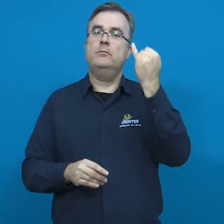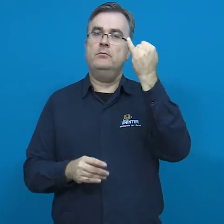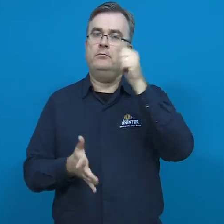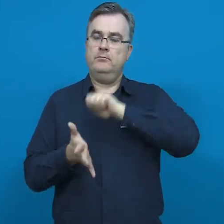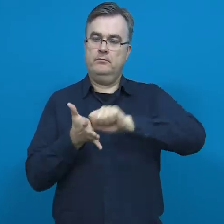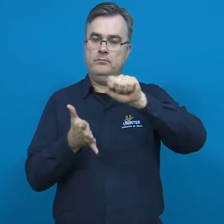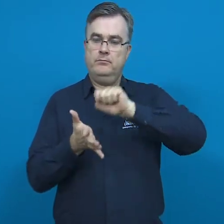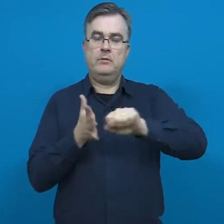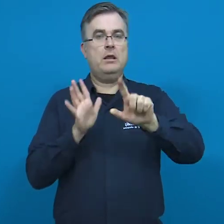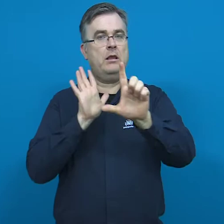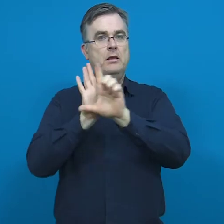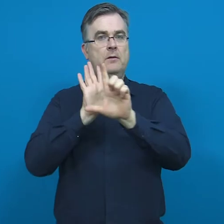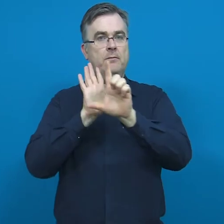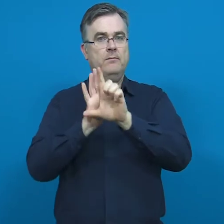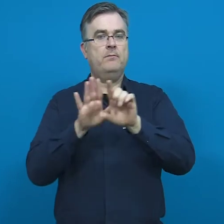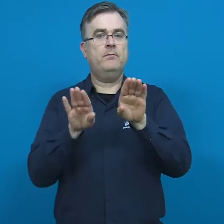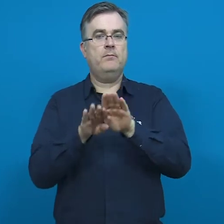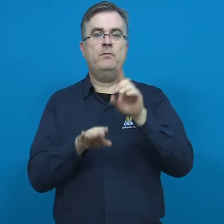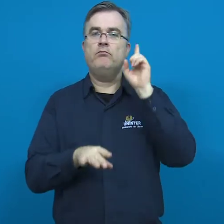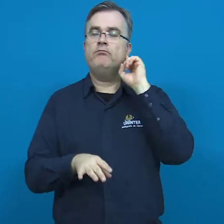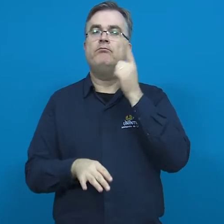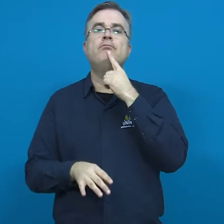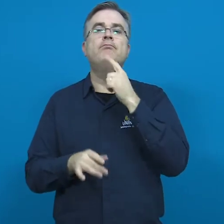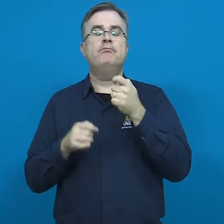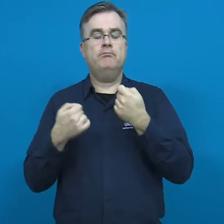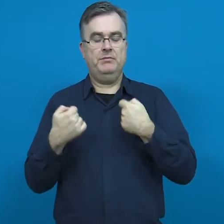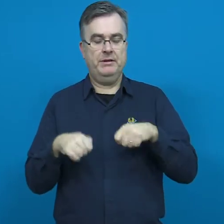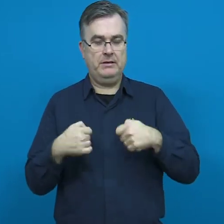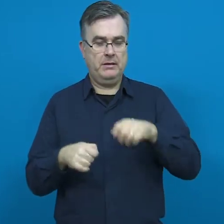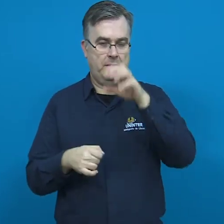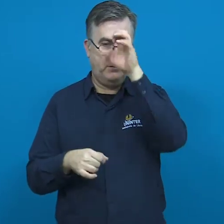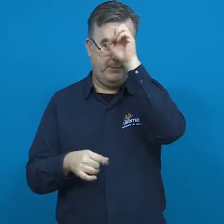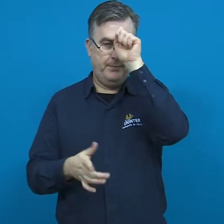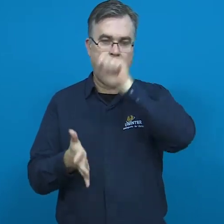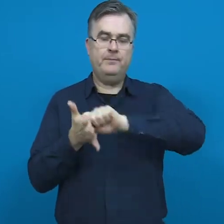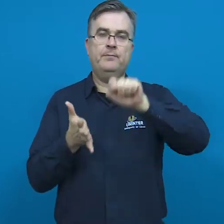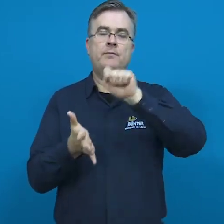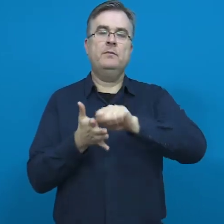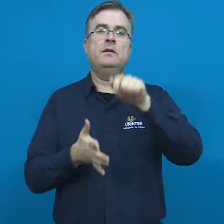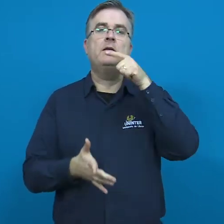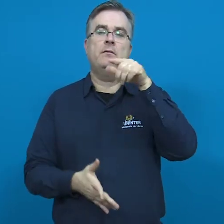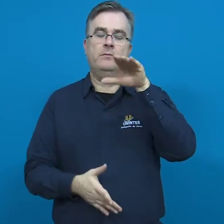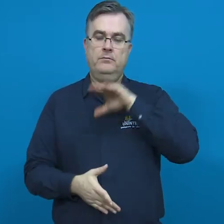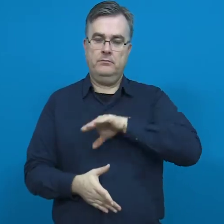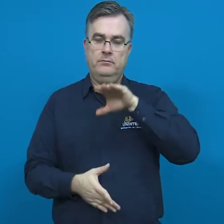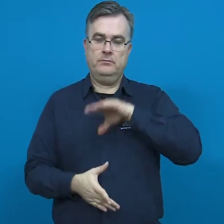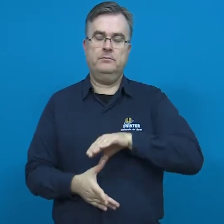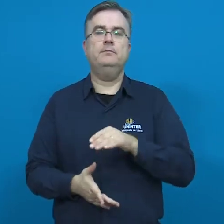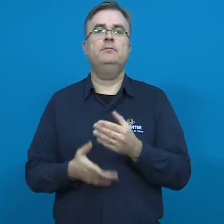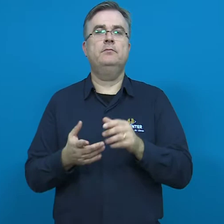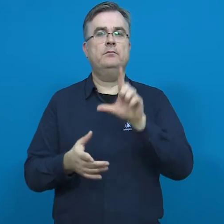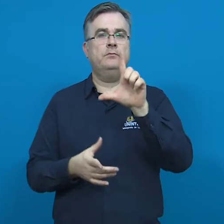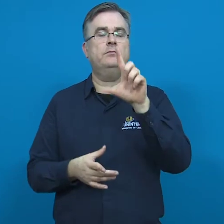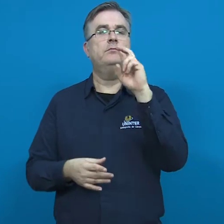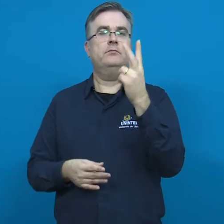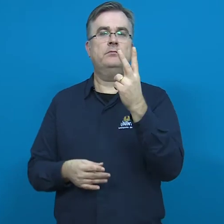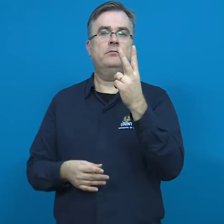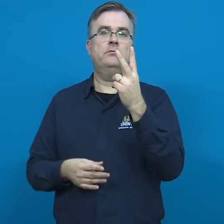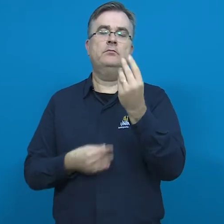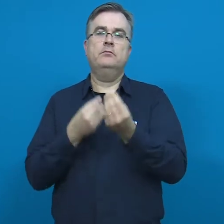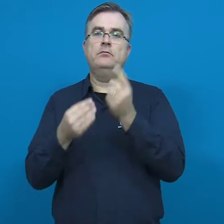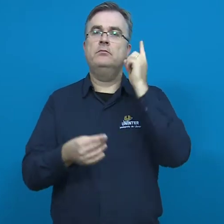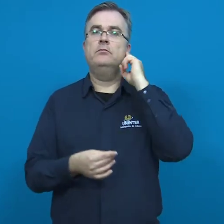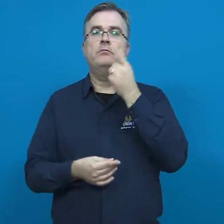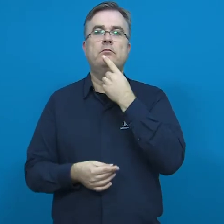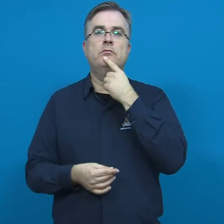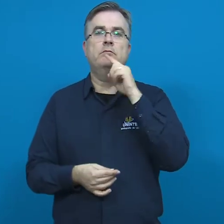é importante, está escrito isso na lei também, o surdo tem que aprender a escrever a língua portuguesa. Então, a